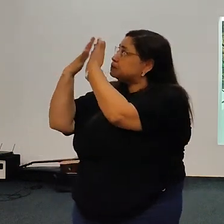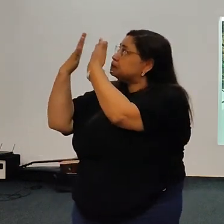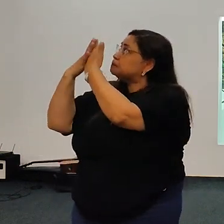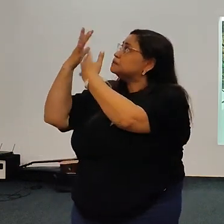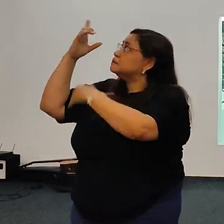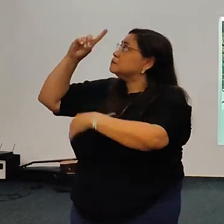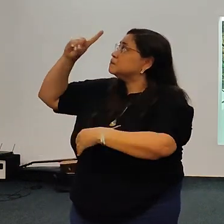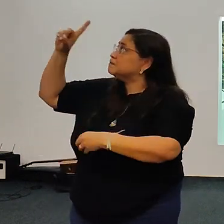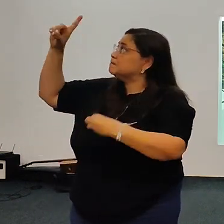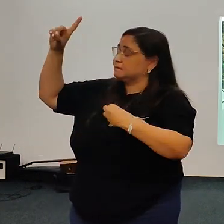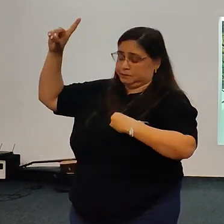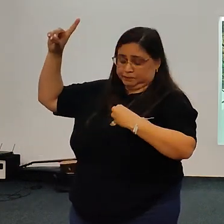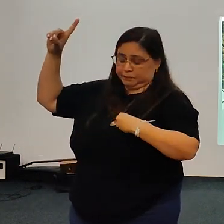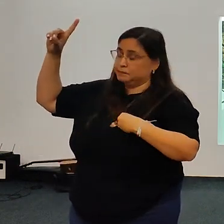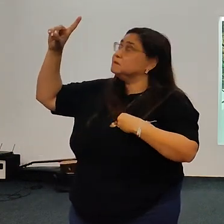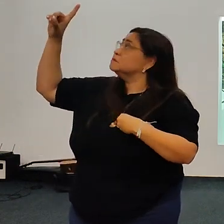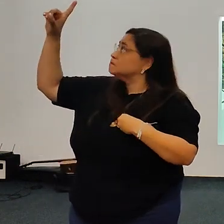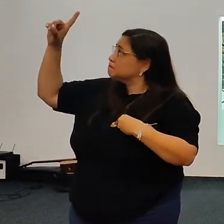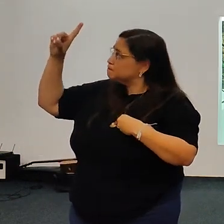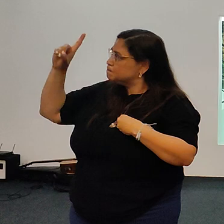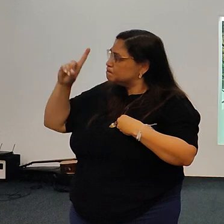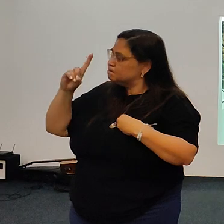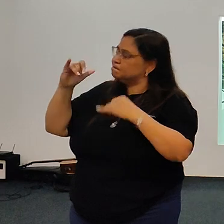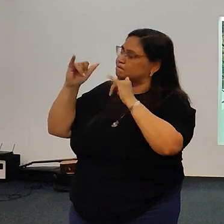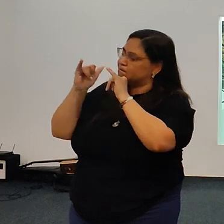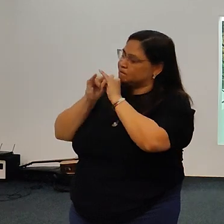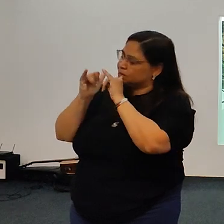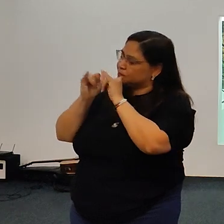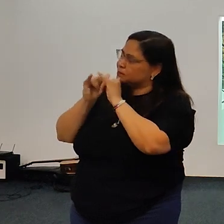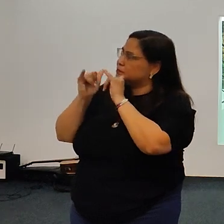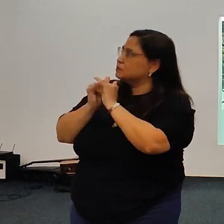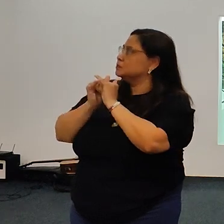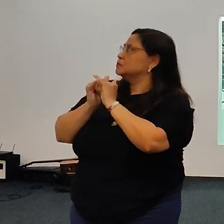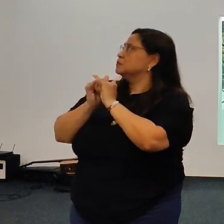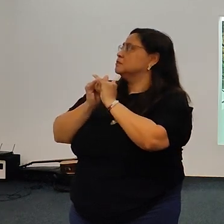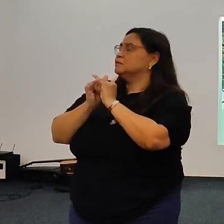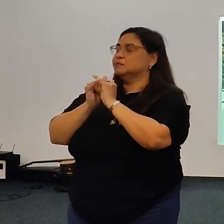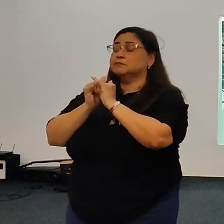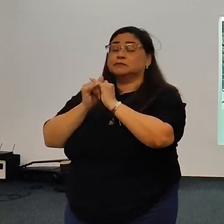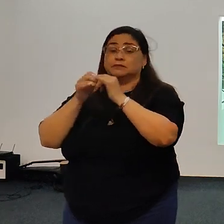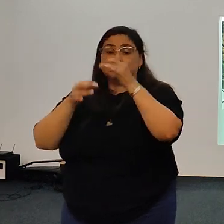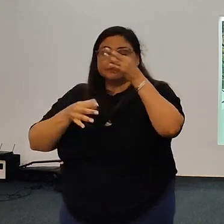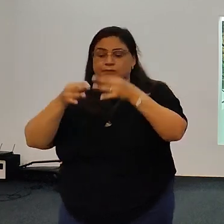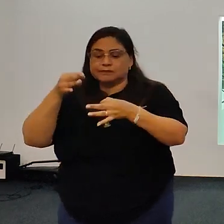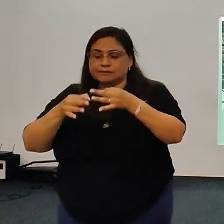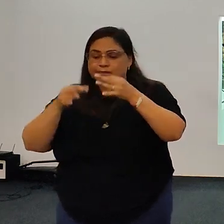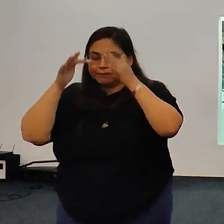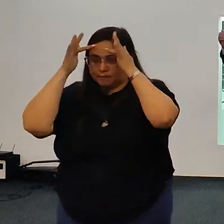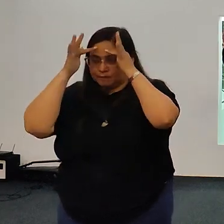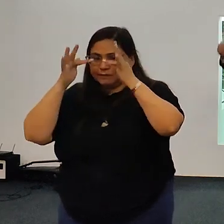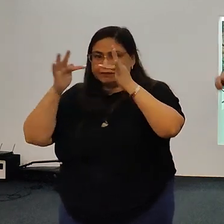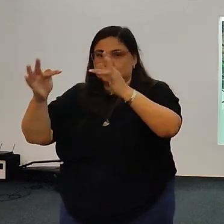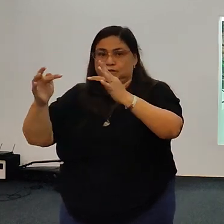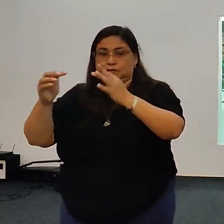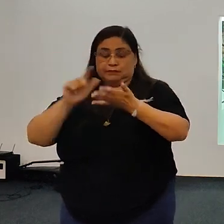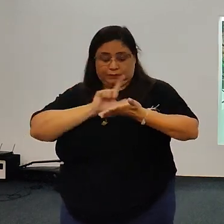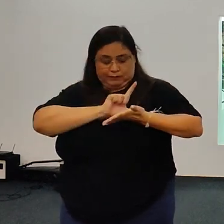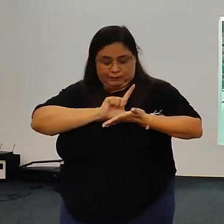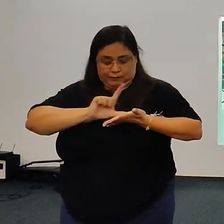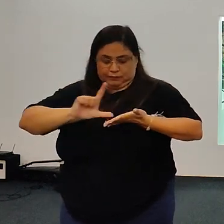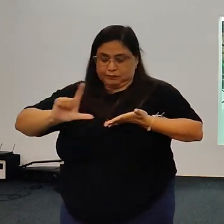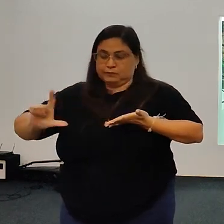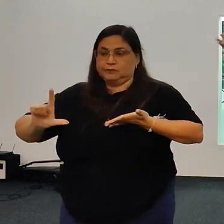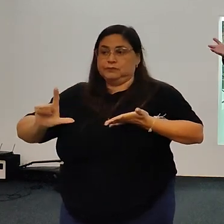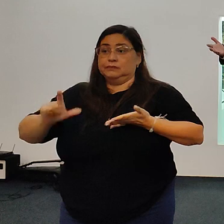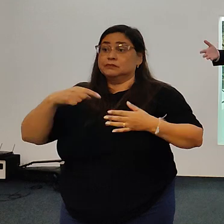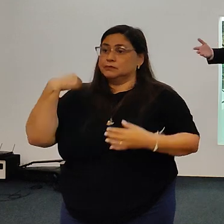pecados, Ele é fiel e justo para perdoar os nossos pecados e nos purificar de toda a injustiça.